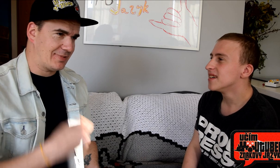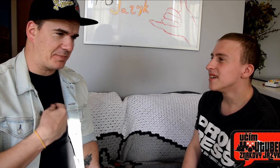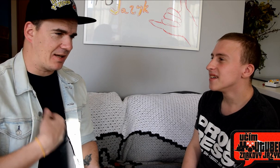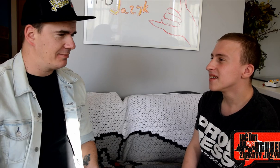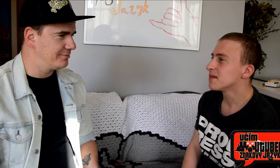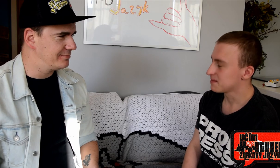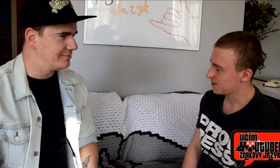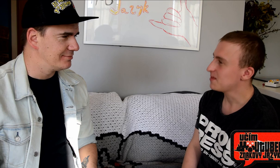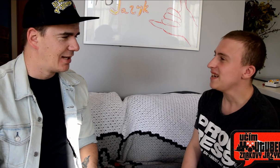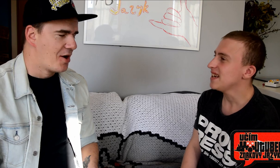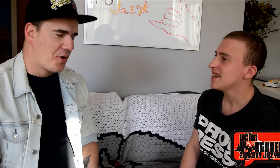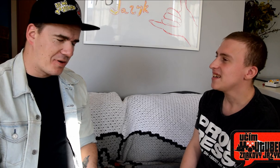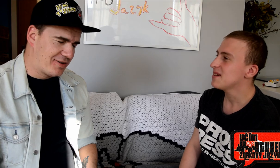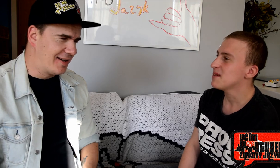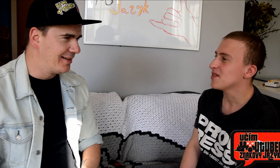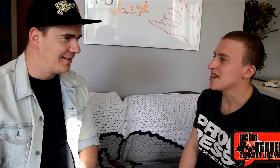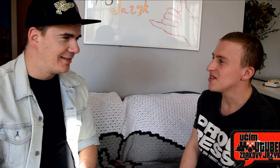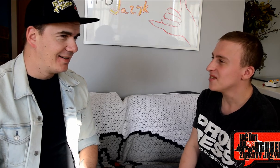Nečum na mě. Dobrý,